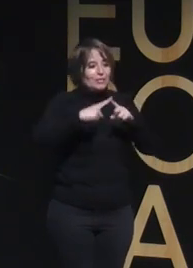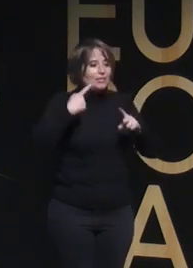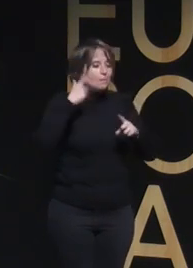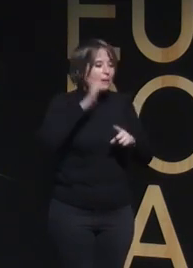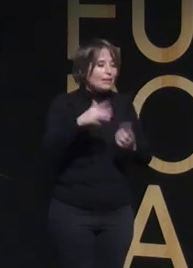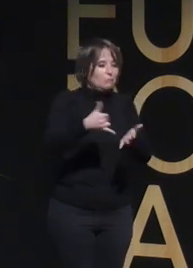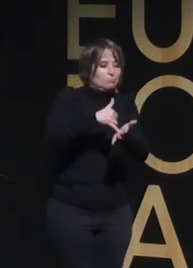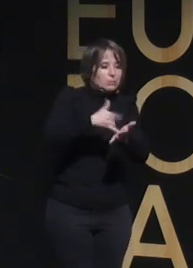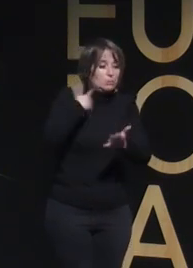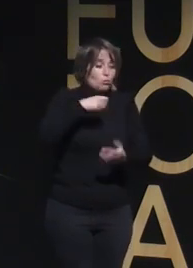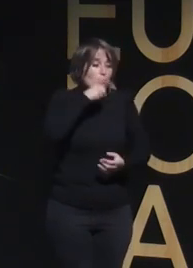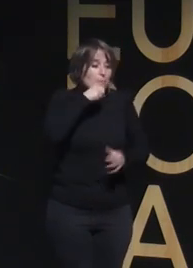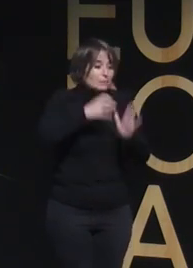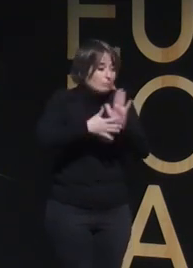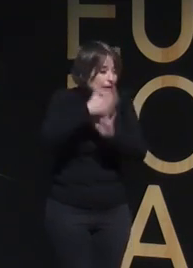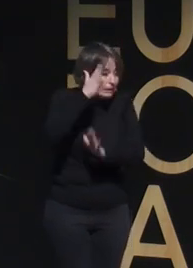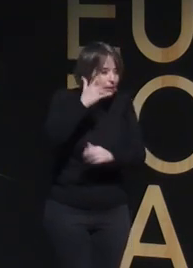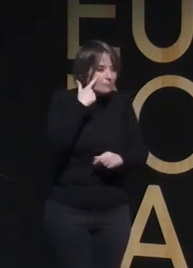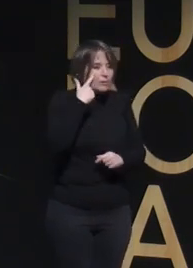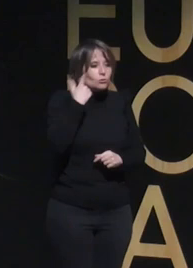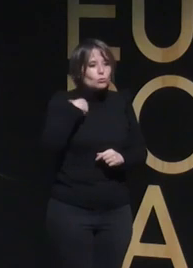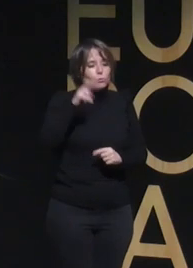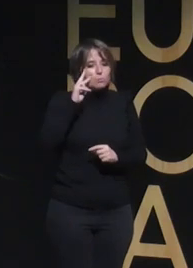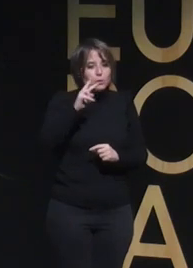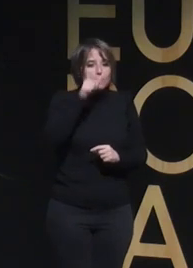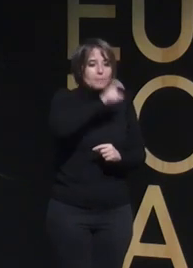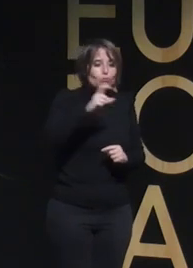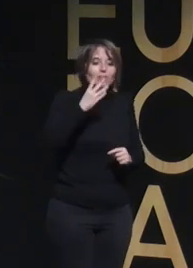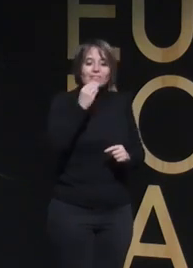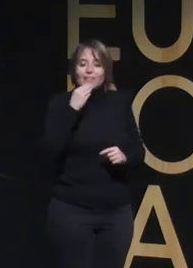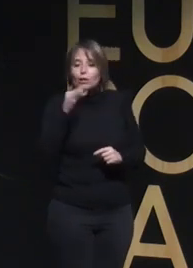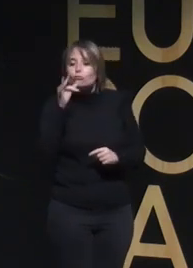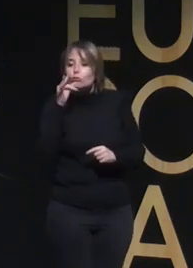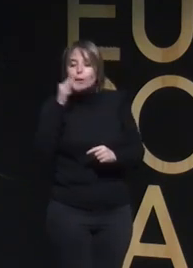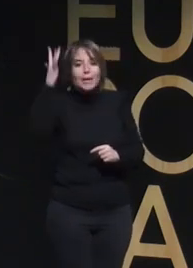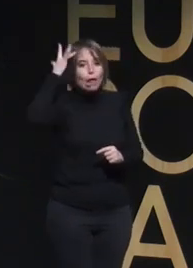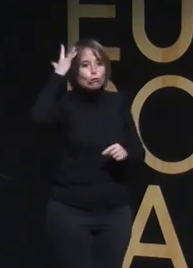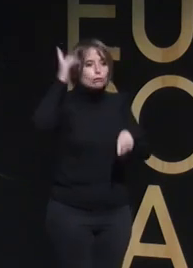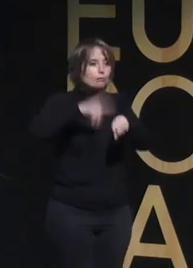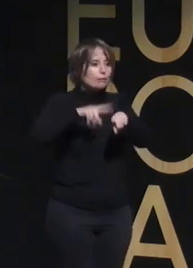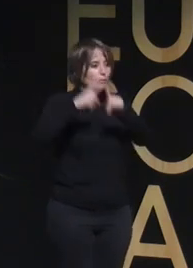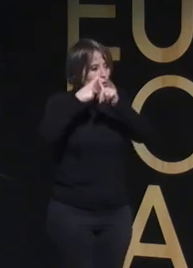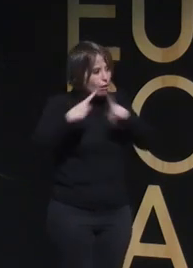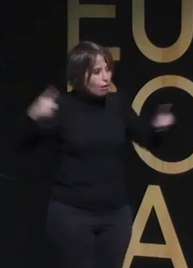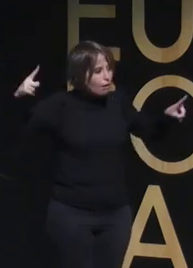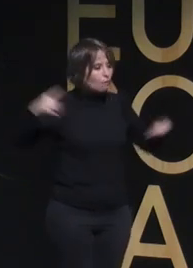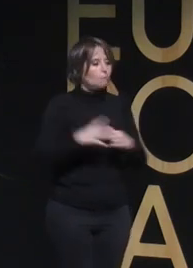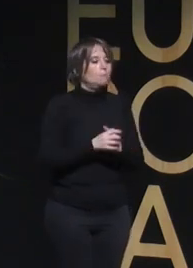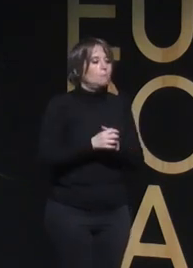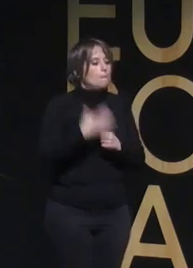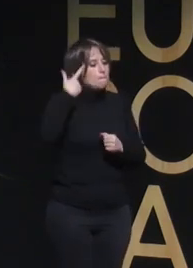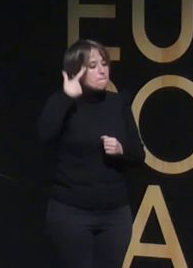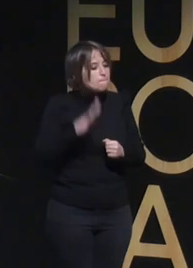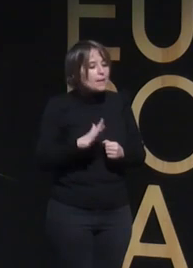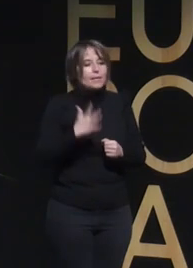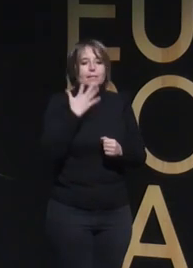Pero yo cada vez soy más viejo. Pero es verdad que cada vez me encuentro que hay gente con más edad que sigue alargando la adolescencia, ¿no? Como una mayor dificultad